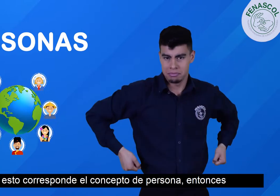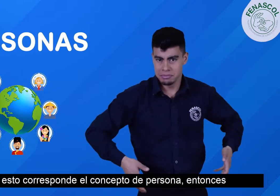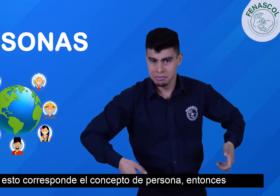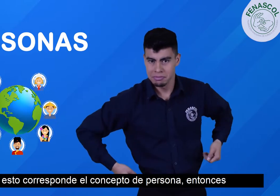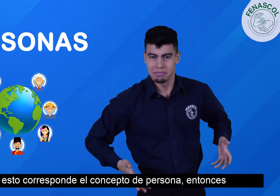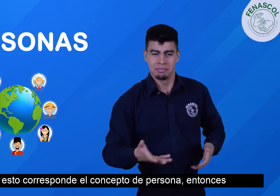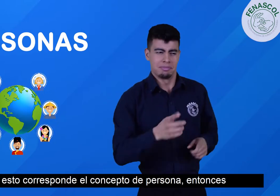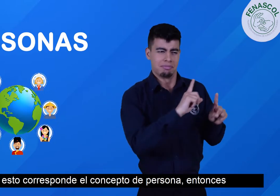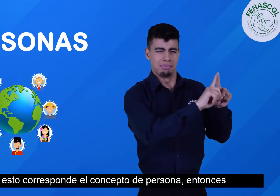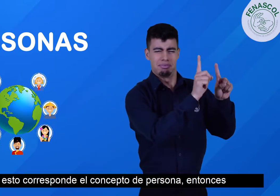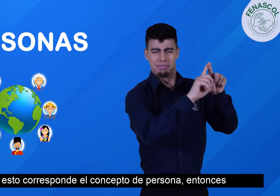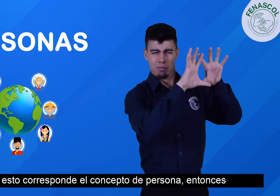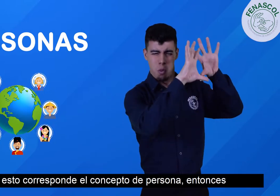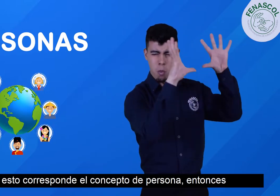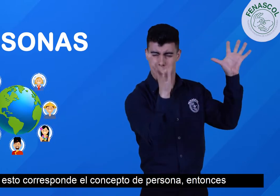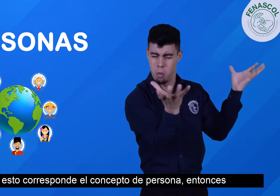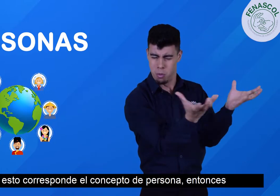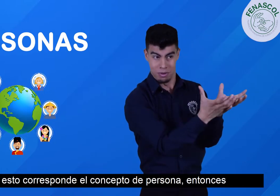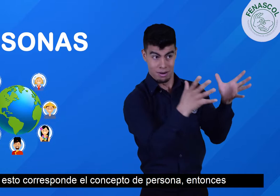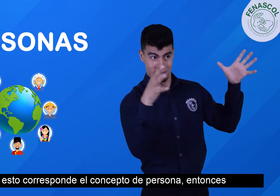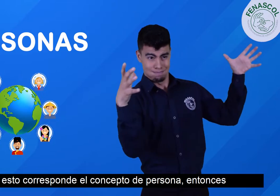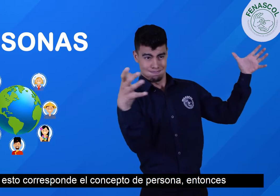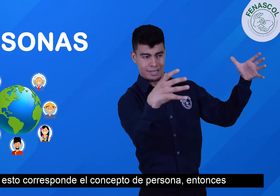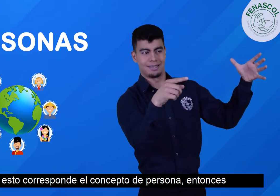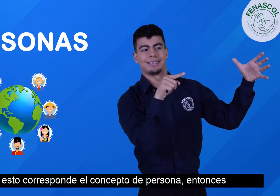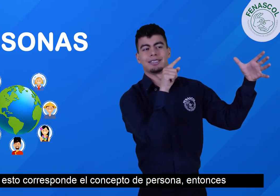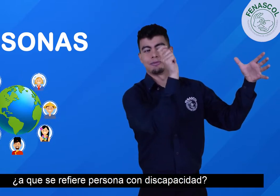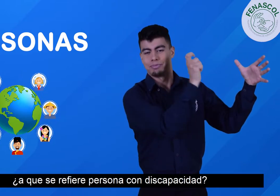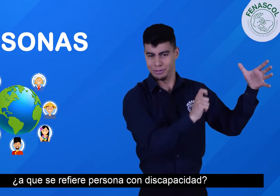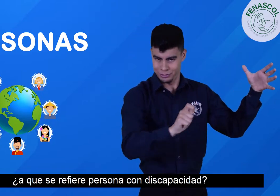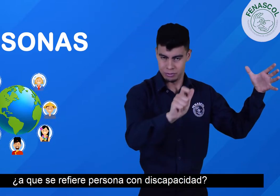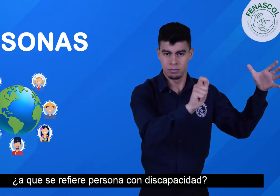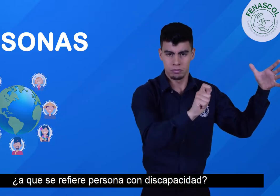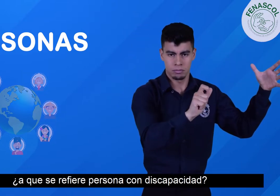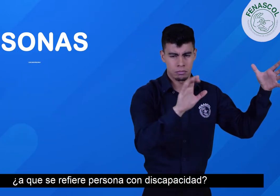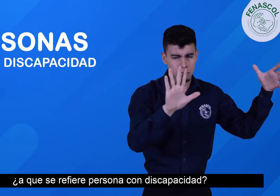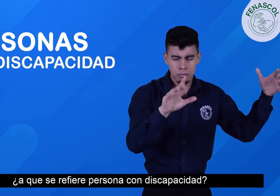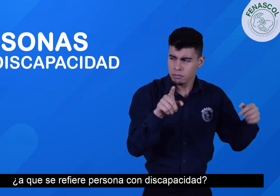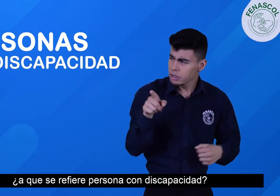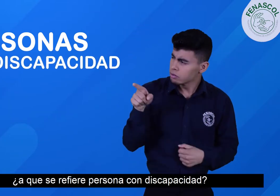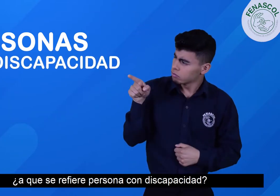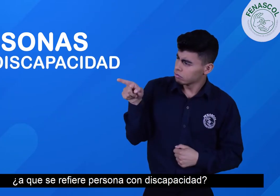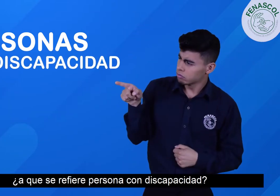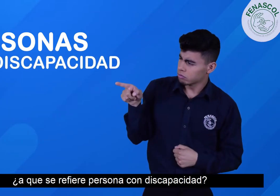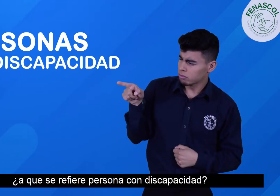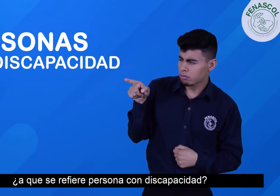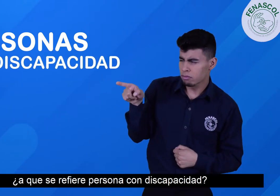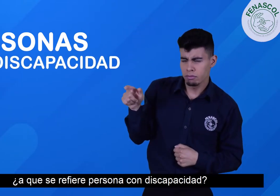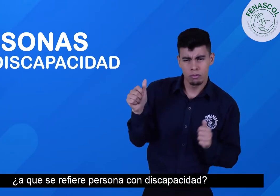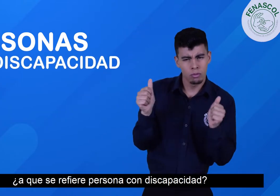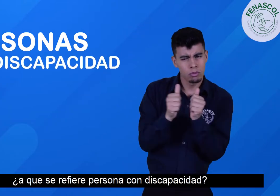corresponde el concepto de persona entonces a qué se refiere persona con discapacidad